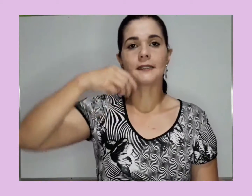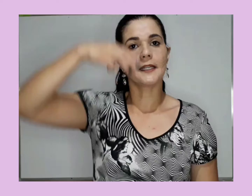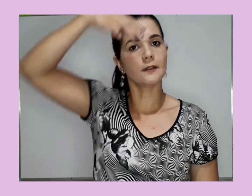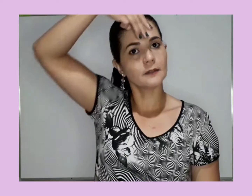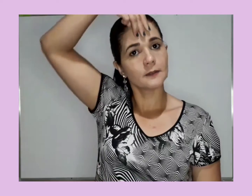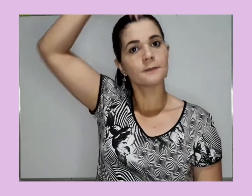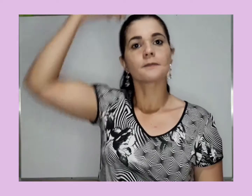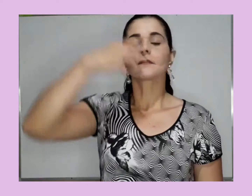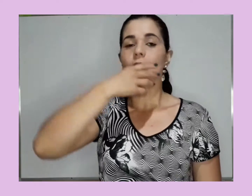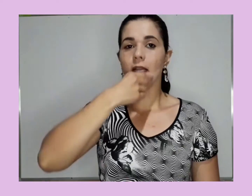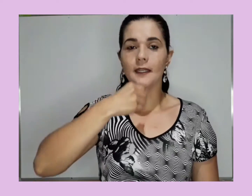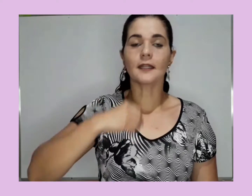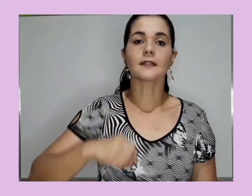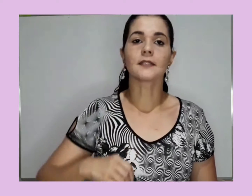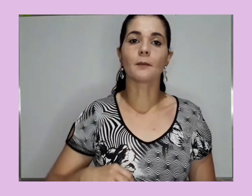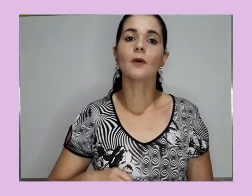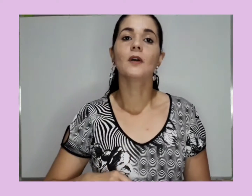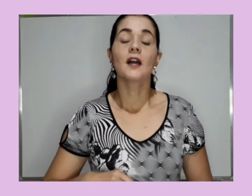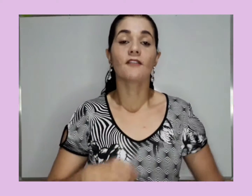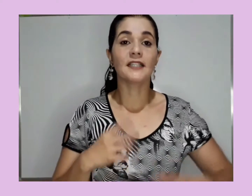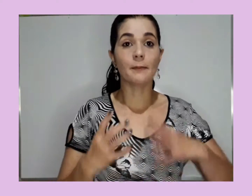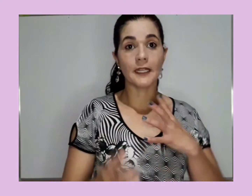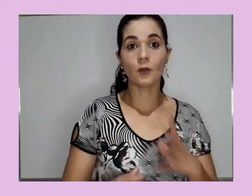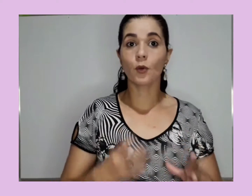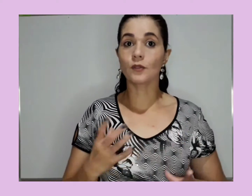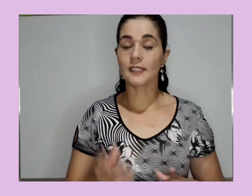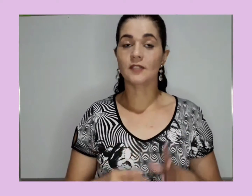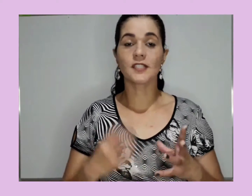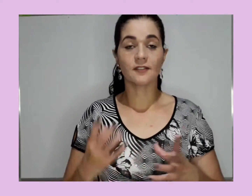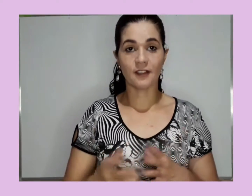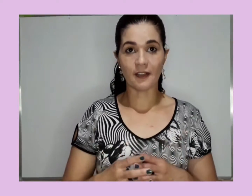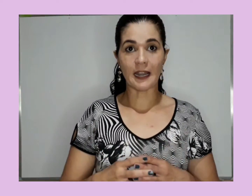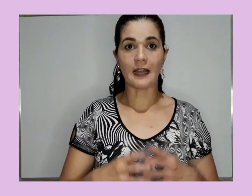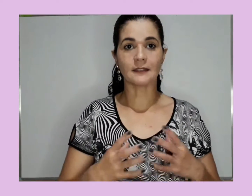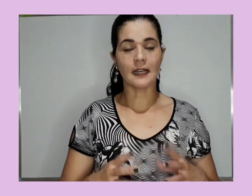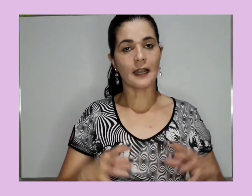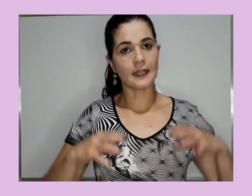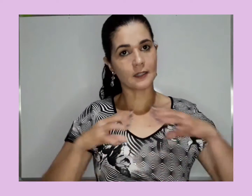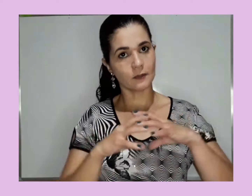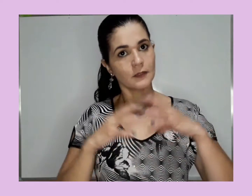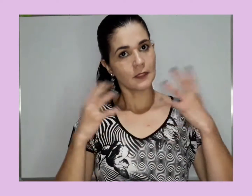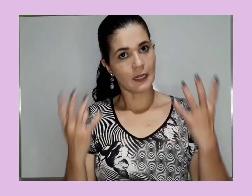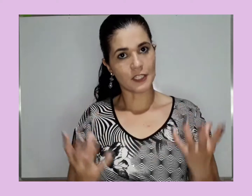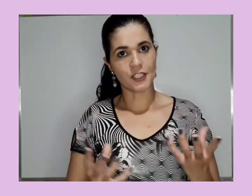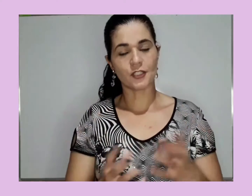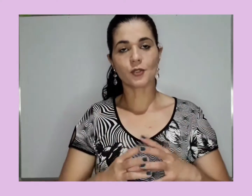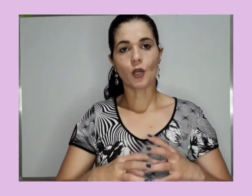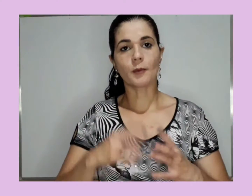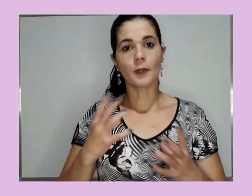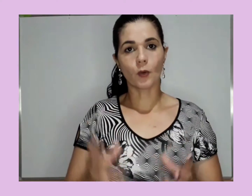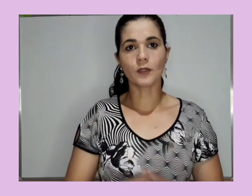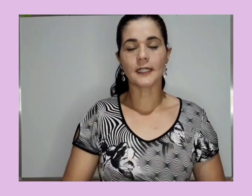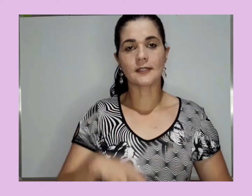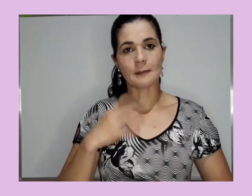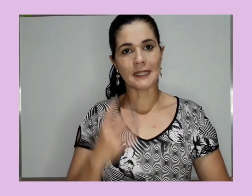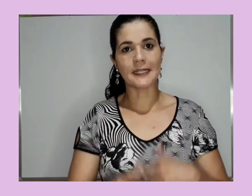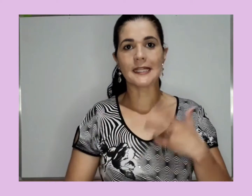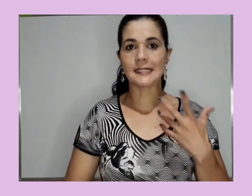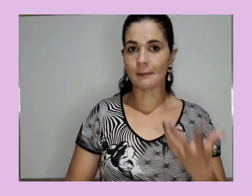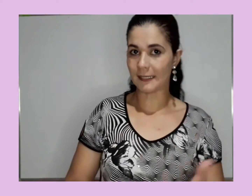padrinho, aqui, tá bom? Vai depender do contexto que você vai falar, tá? Aí então a gente descobre pelo contexto se é madrinha, se é padrinho ou